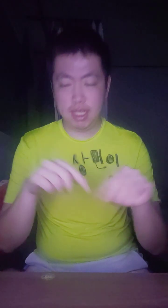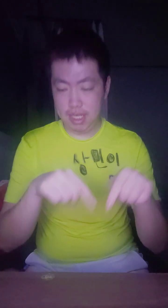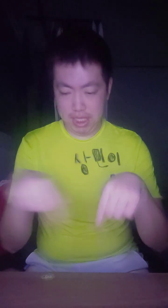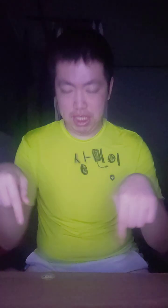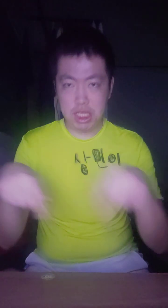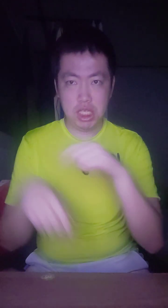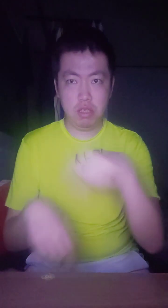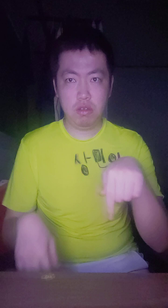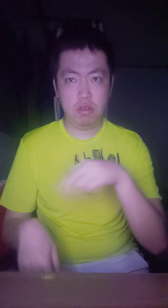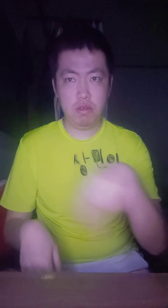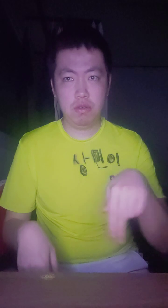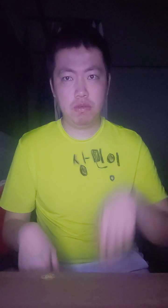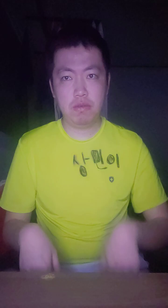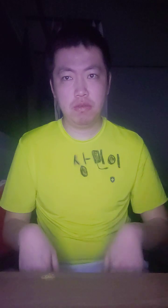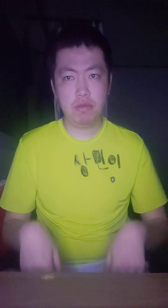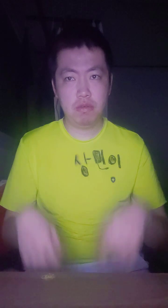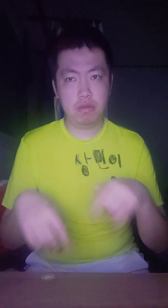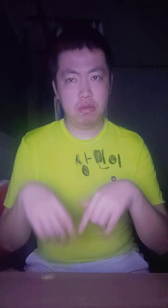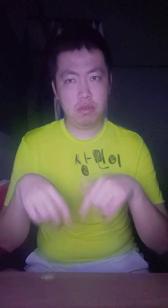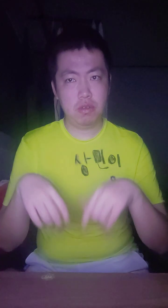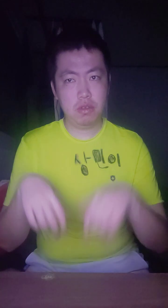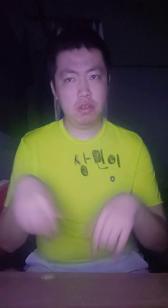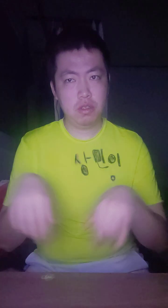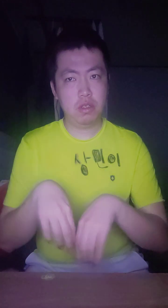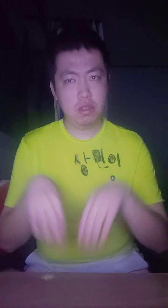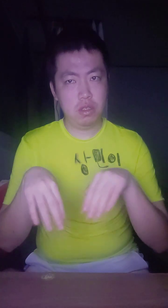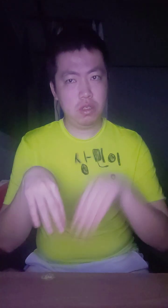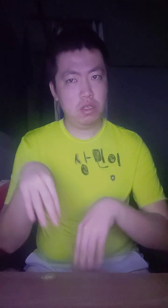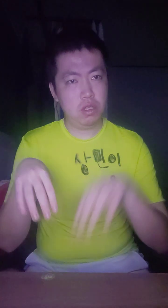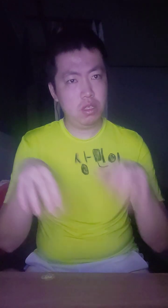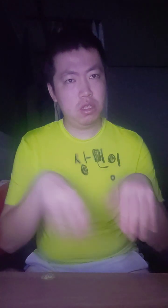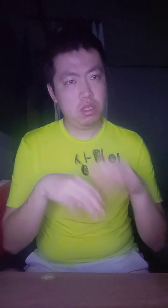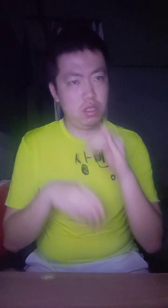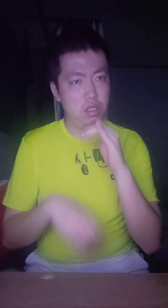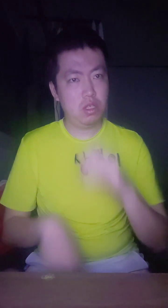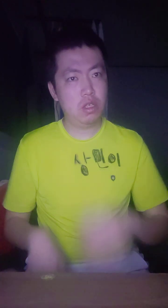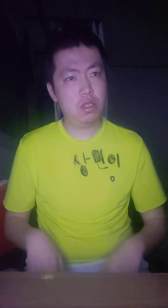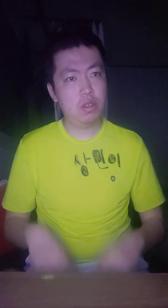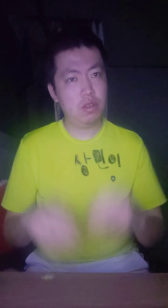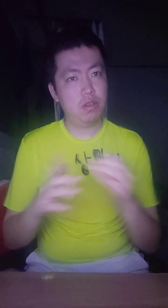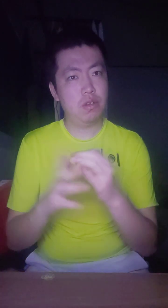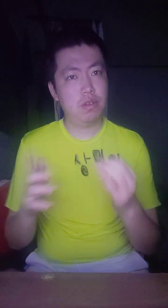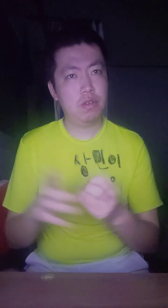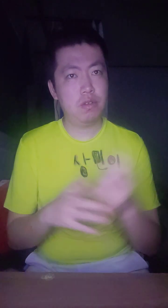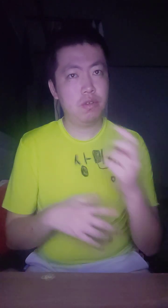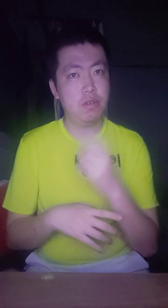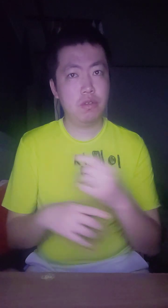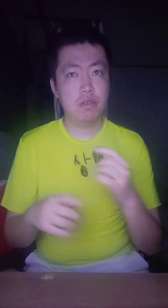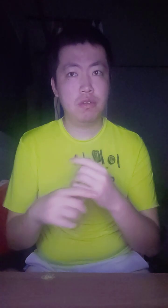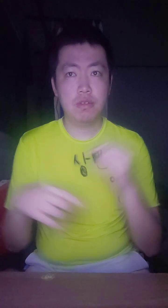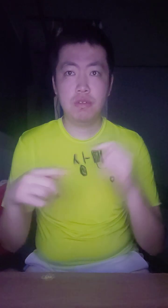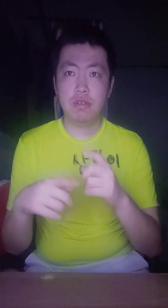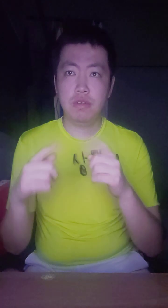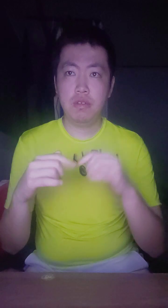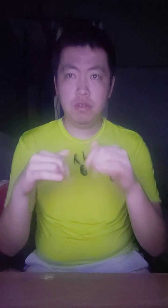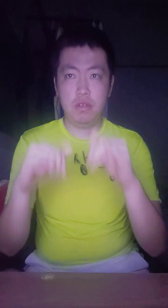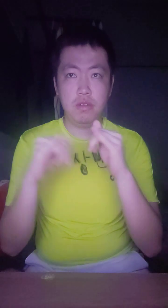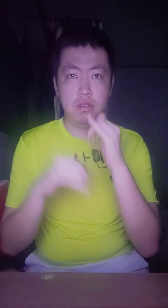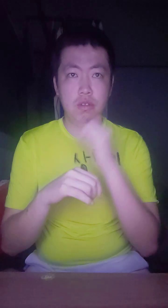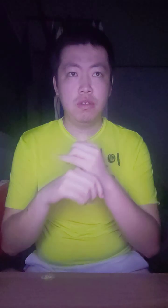있습니다. 바깥에서 한 20분 정도 기다리다가 뭐 문제가 생겼는 것 같다 해가지고 이제 연락이 된 겁니다.